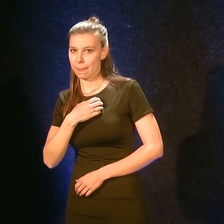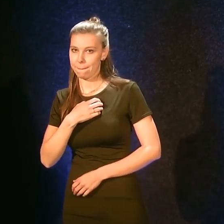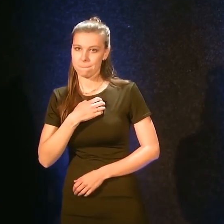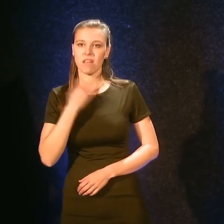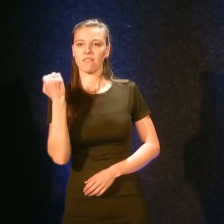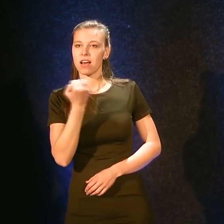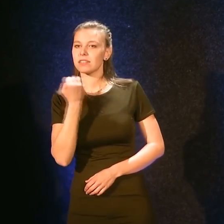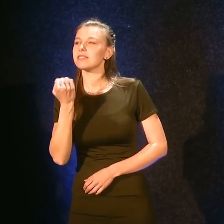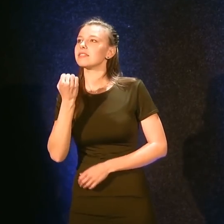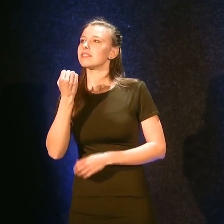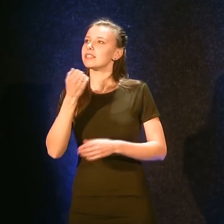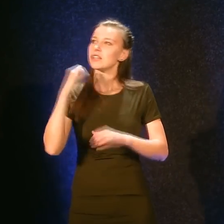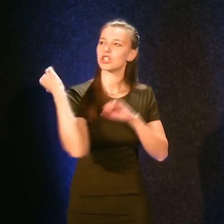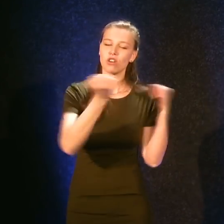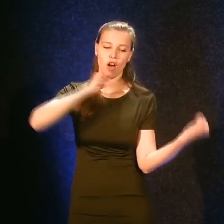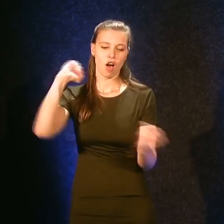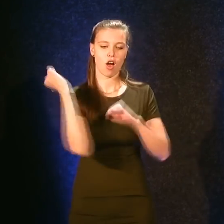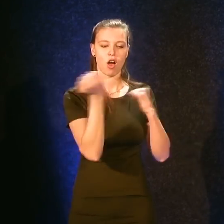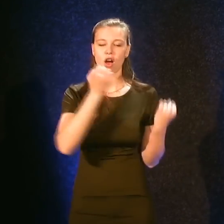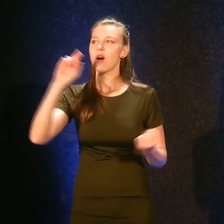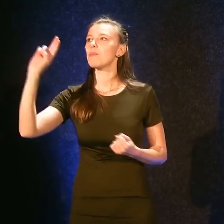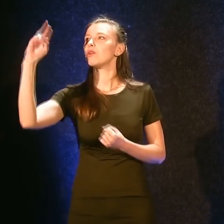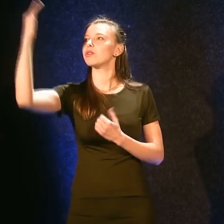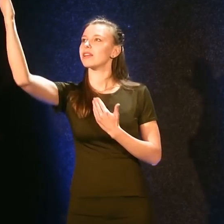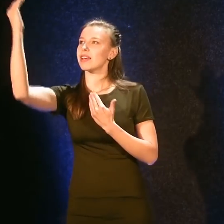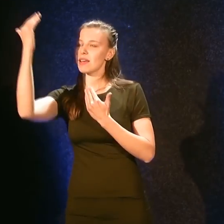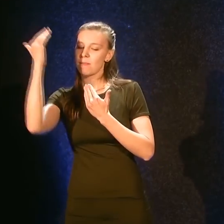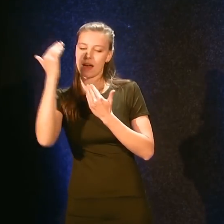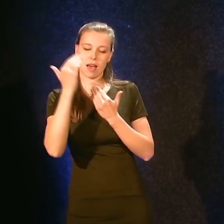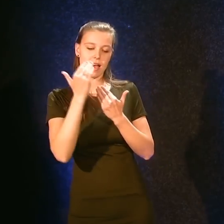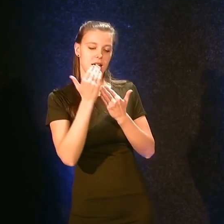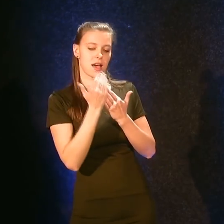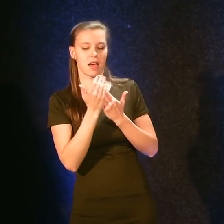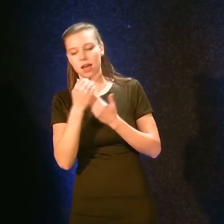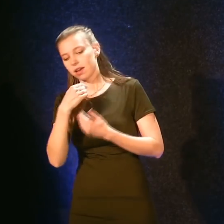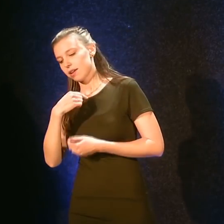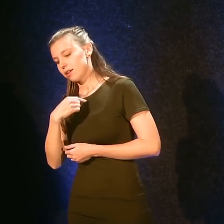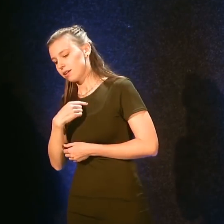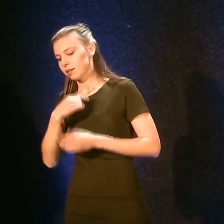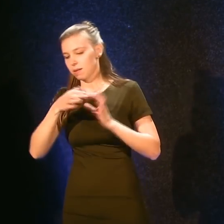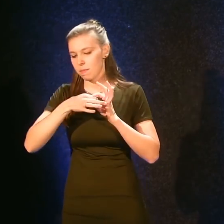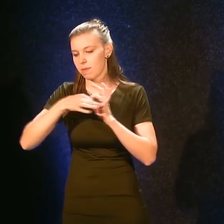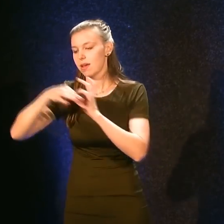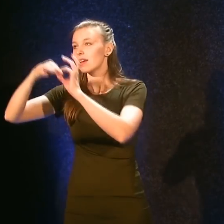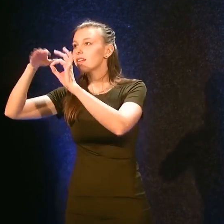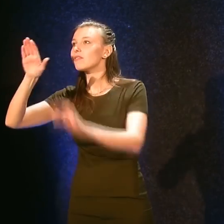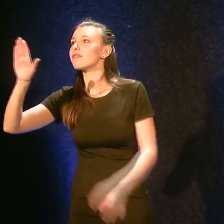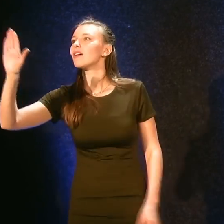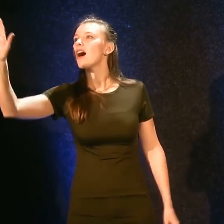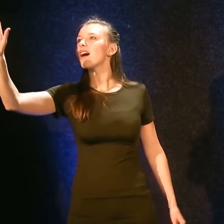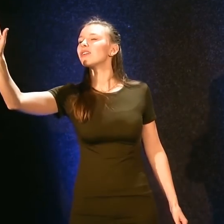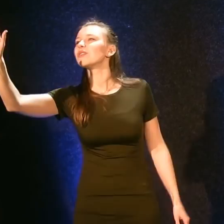naam. Want in de storm bent u dichtbij. Ik ben van u